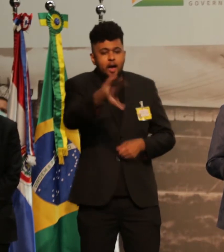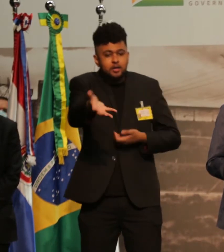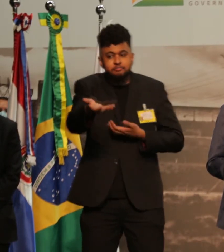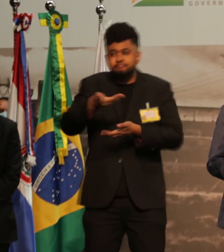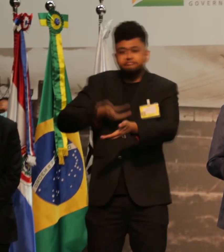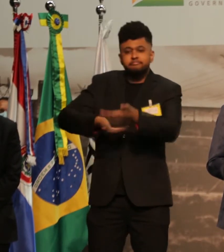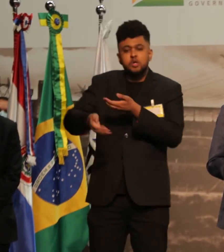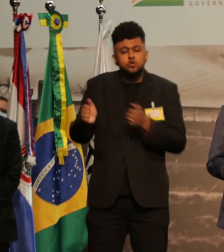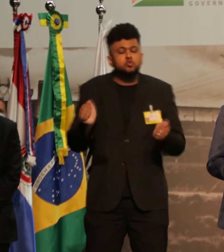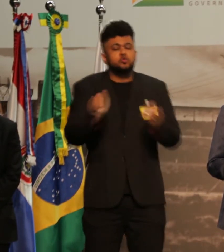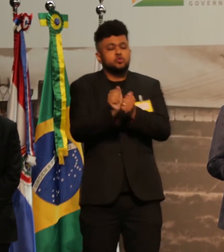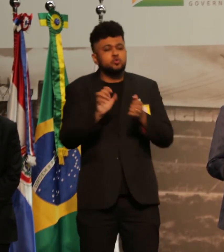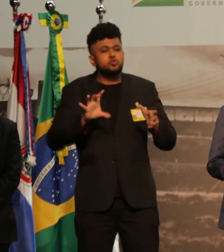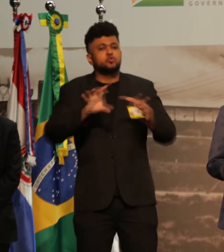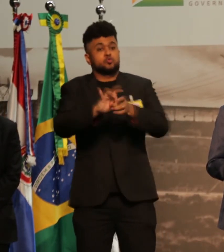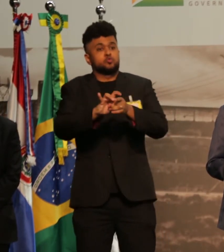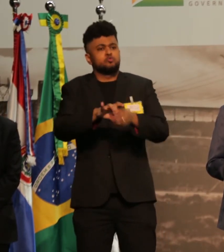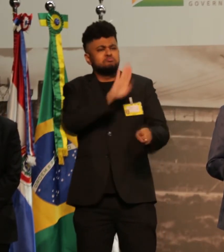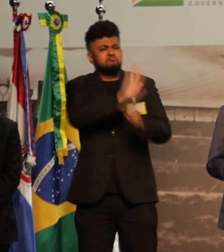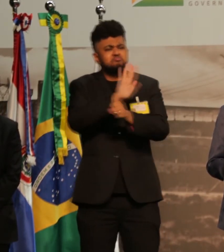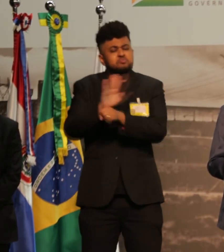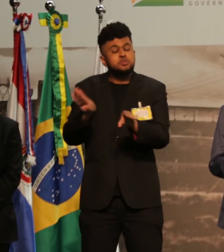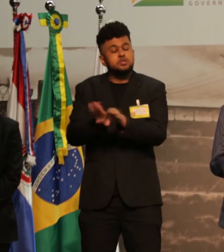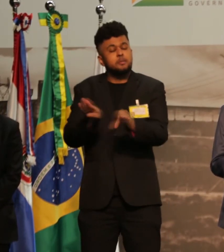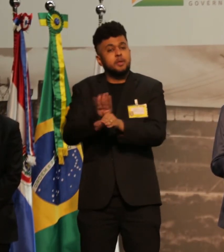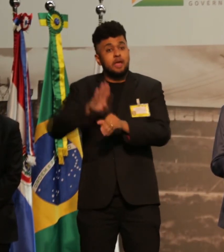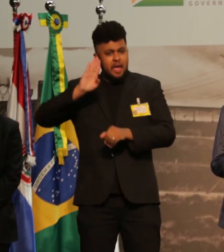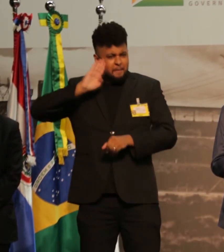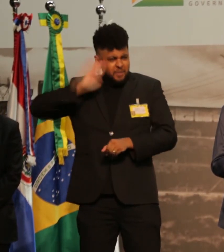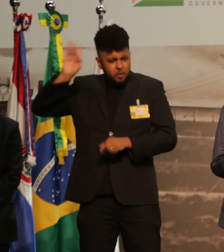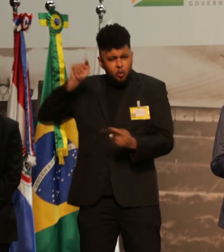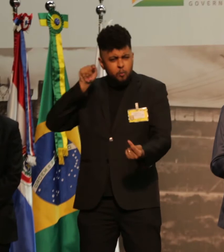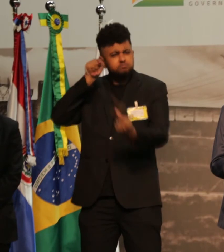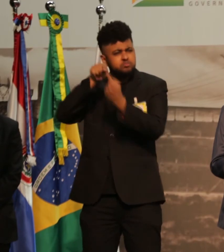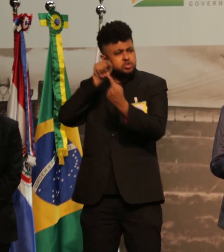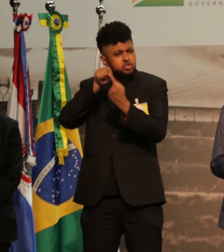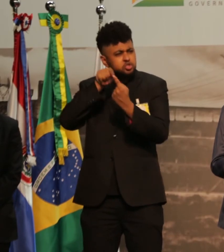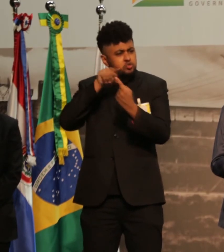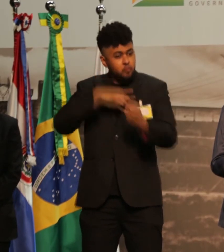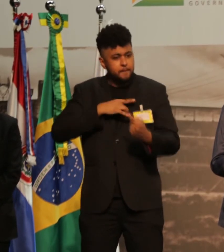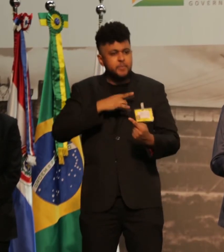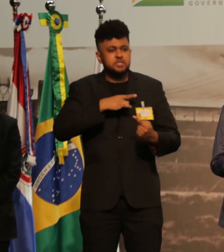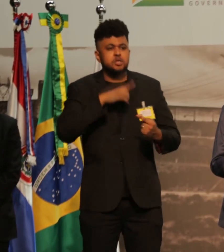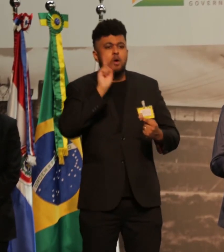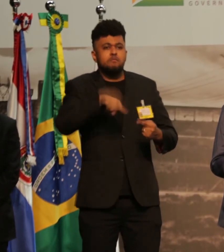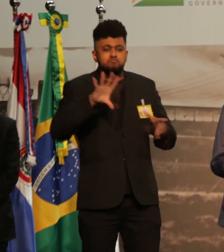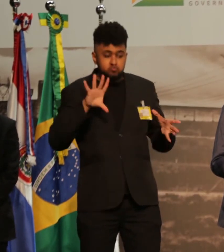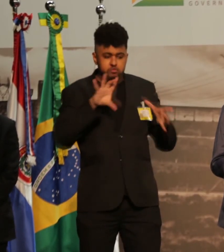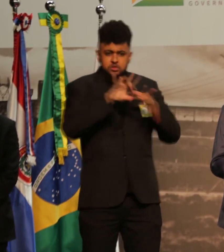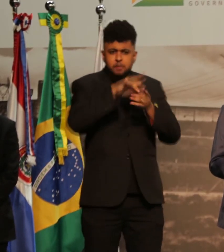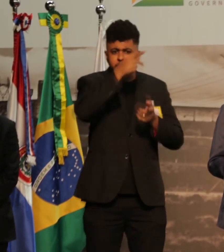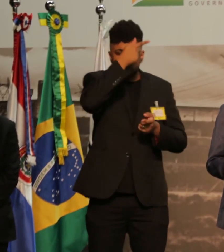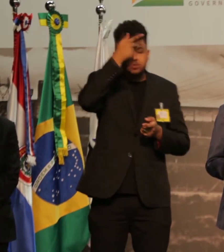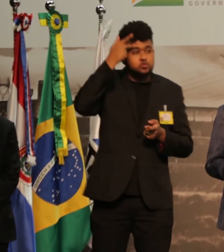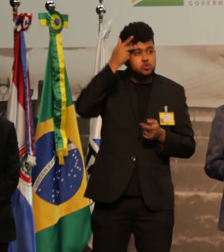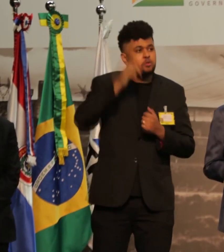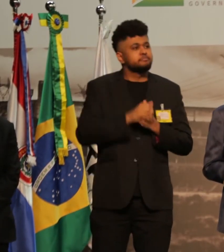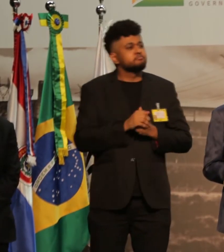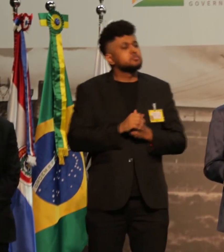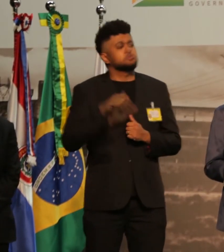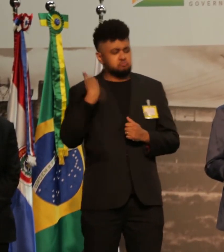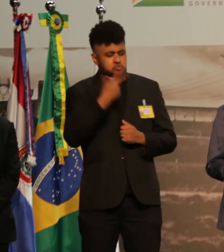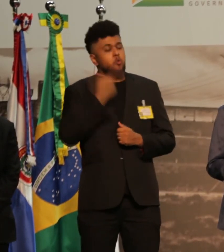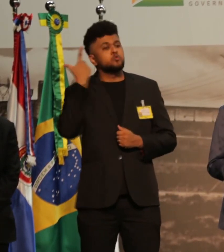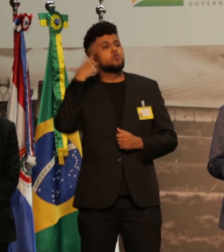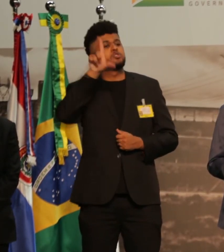juntos, somos mais solidários. Se o principal objetivo de uma missão é unir as pessoas, esse